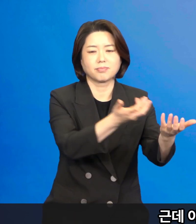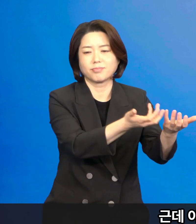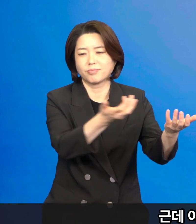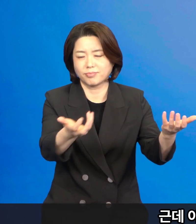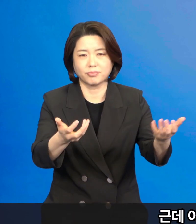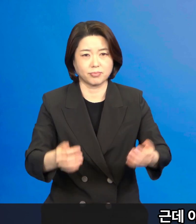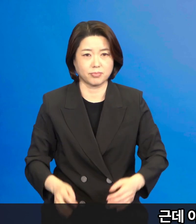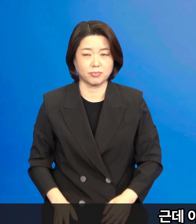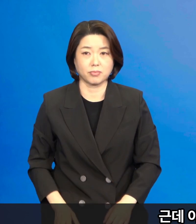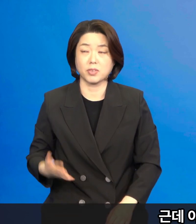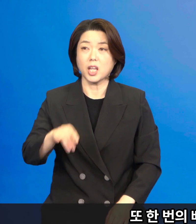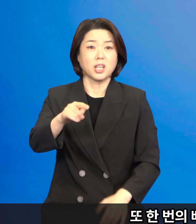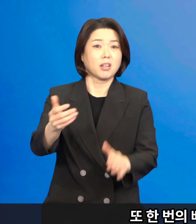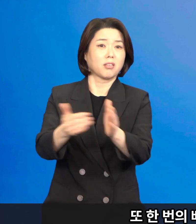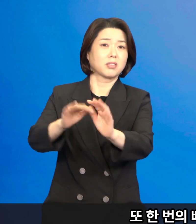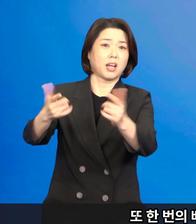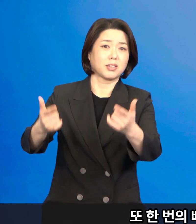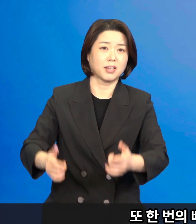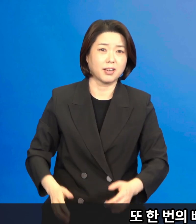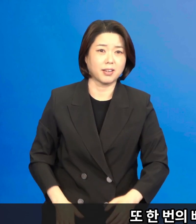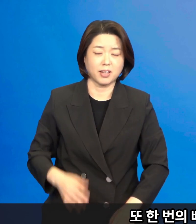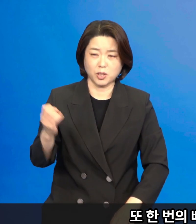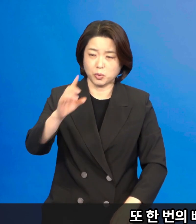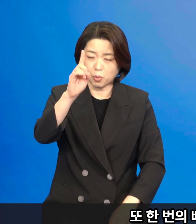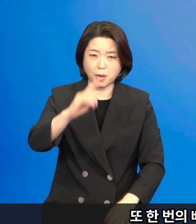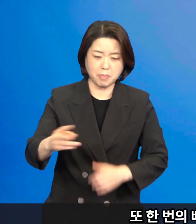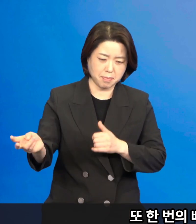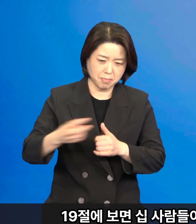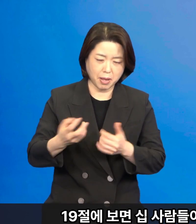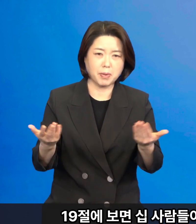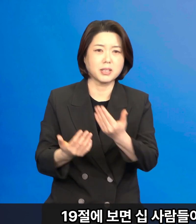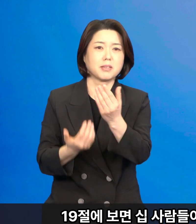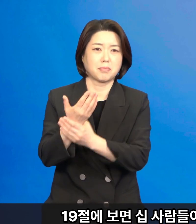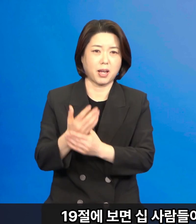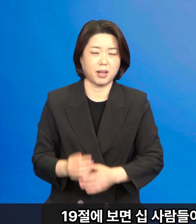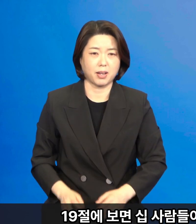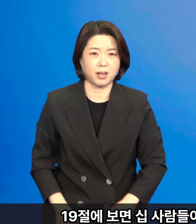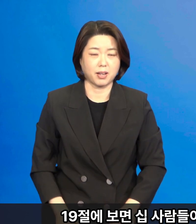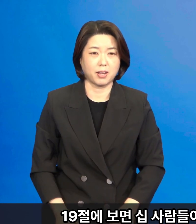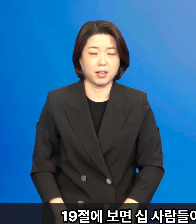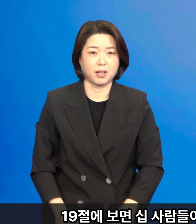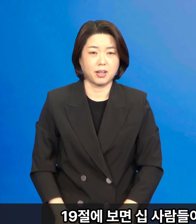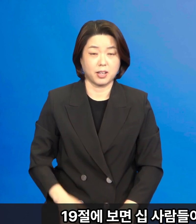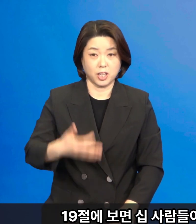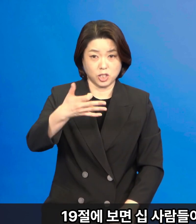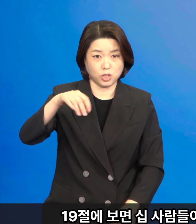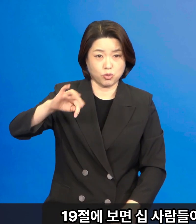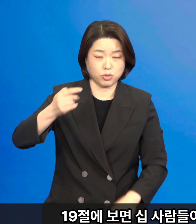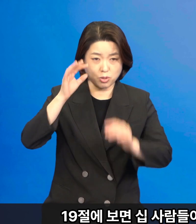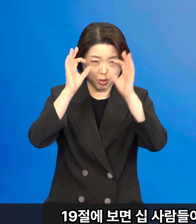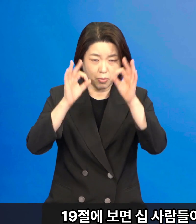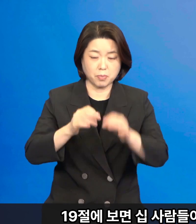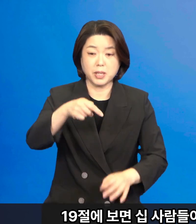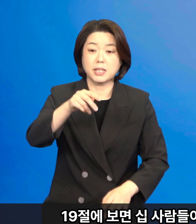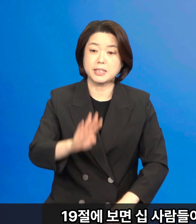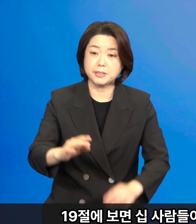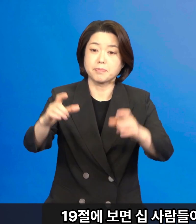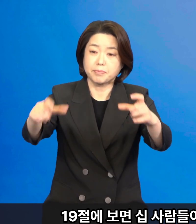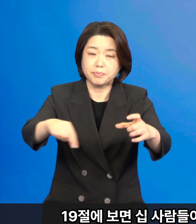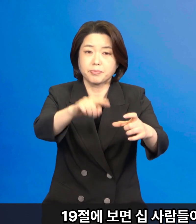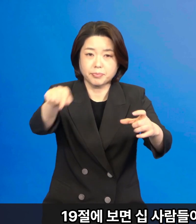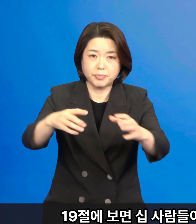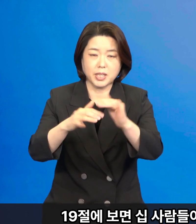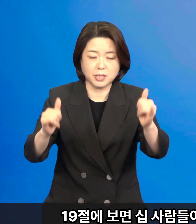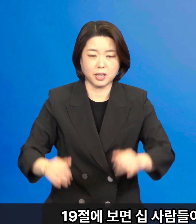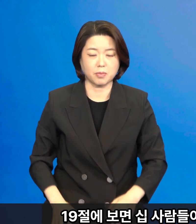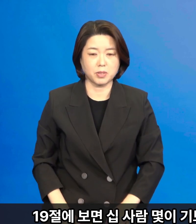근데 이게 끝이 아니에요. 또 한 번의 배반 사건이 벌어집니다. 19절에 보면 10사람들이 사울에게 다윗의